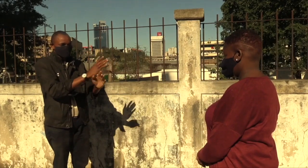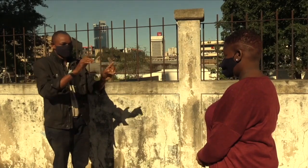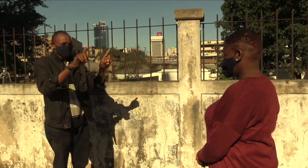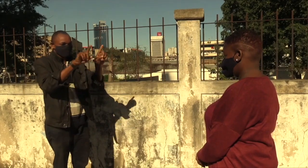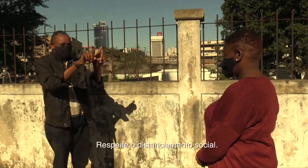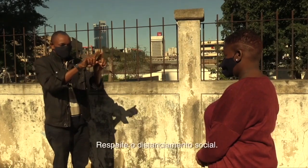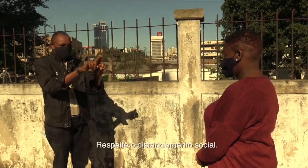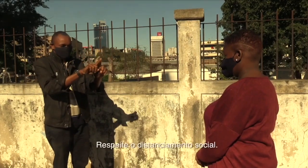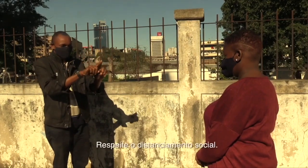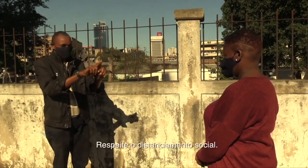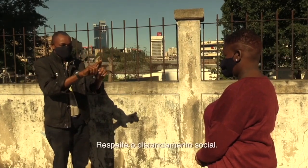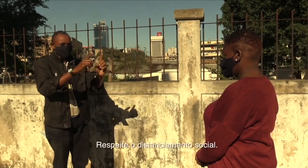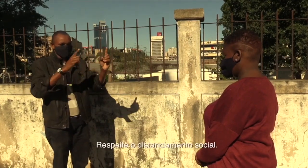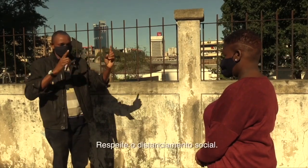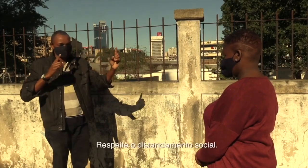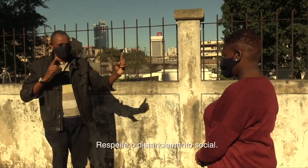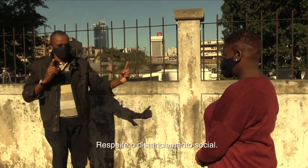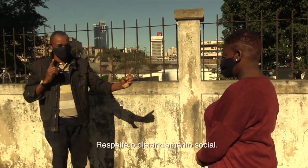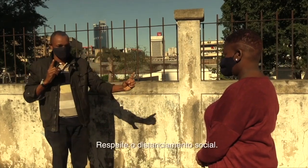Respeita o distanciamento social.